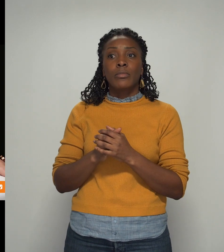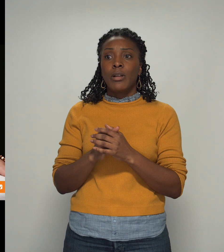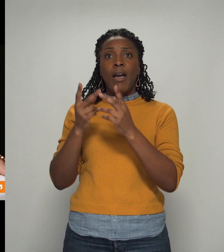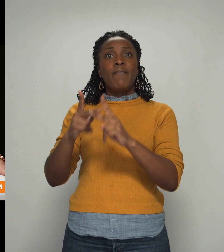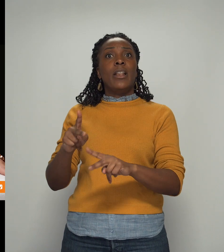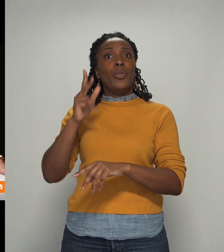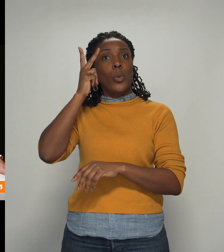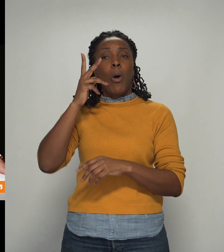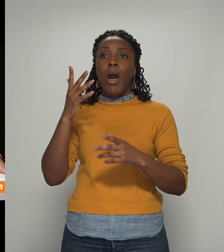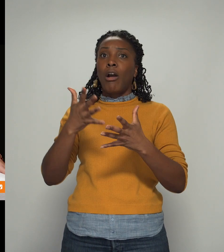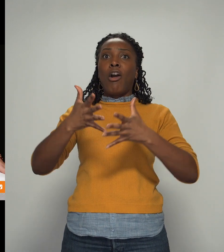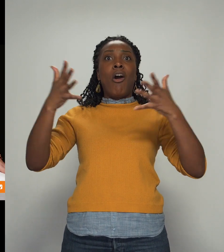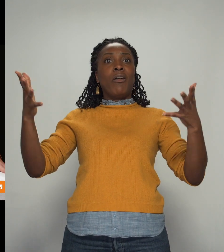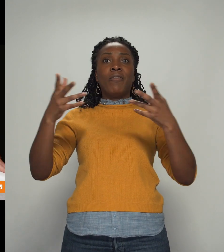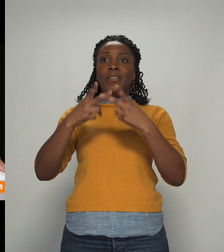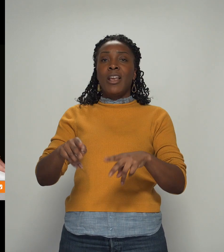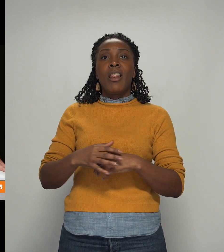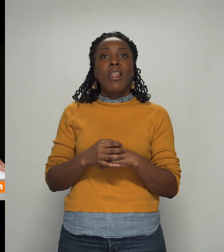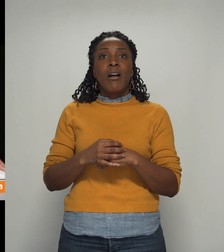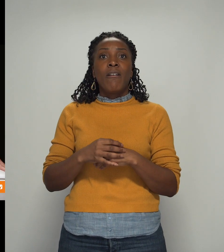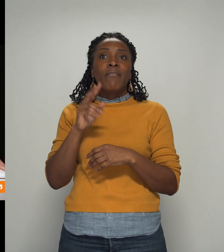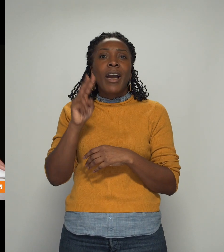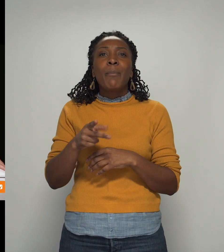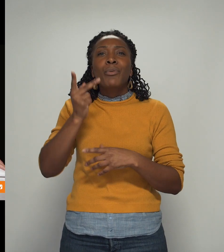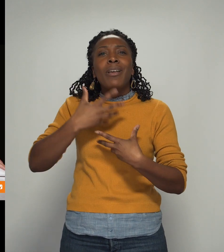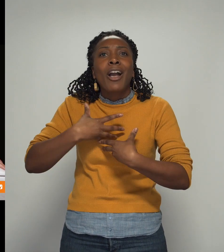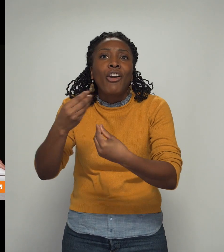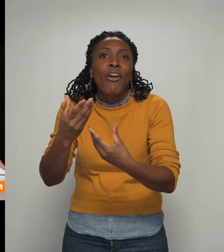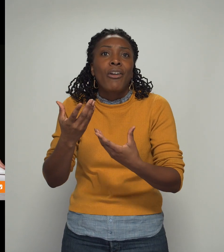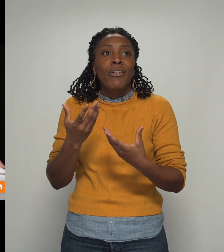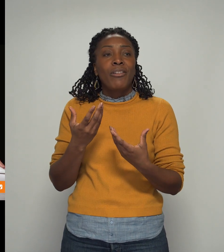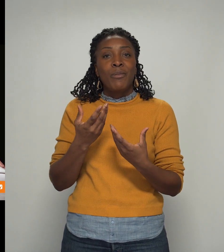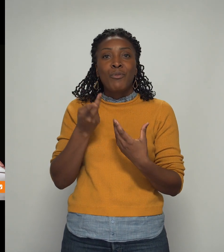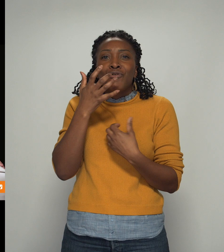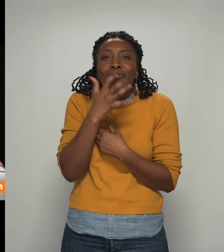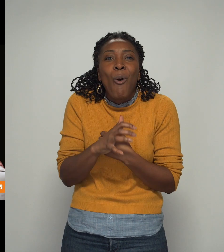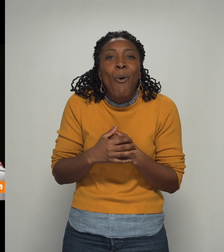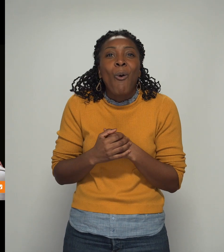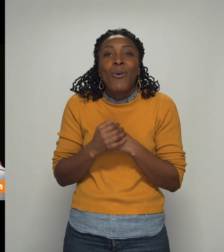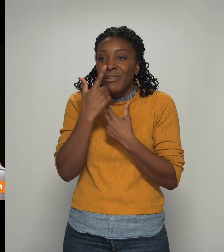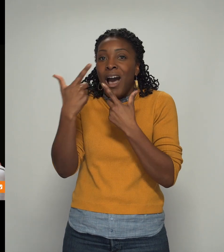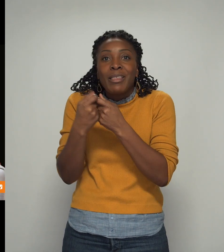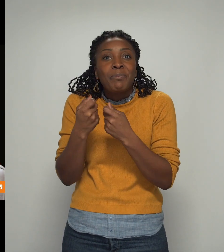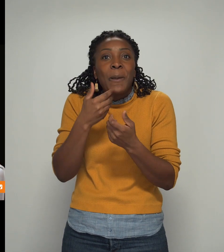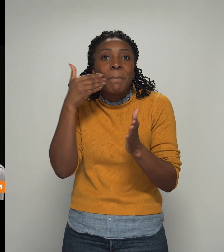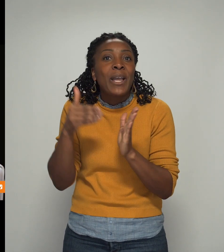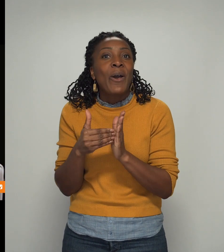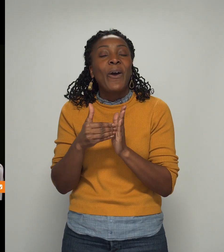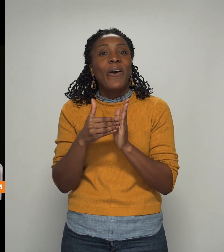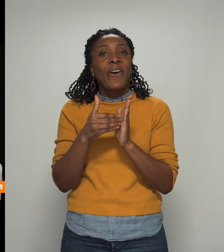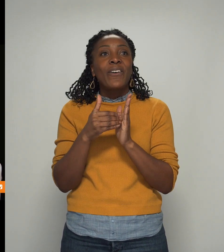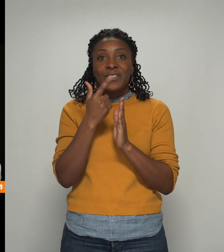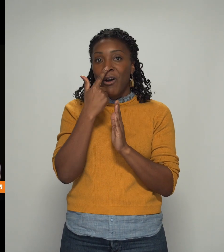humaine. On y découvre une ville beaucoup plus accueillante, une ville plus adaptée aussi à ce qu'on